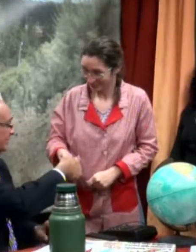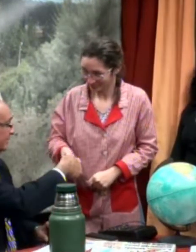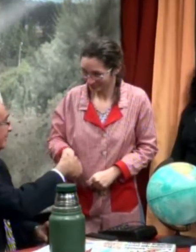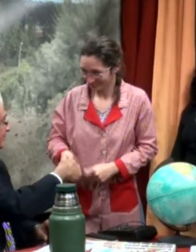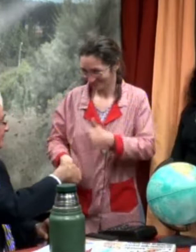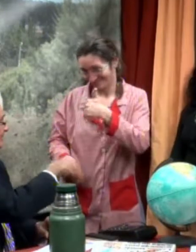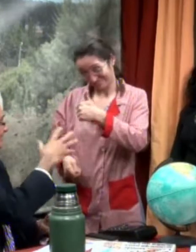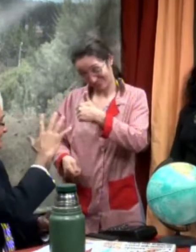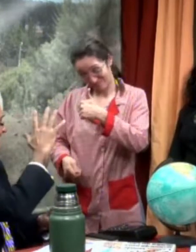Está